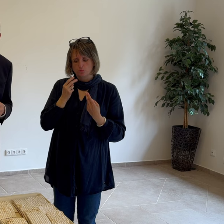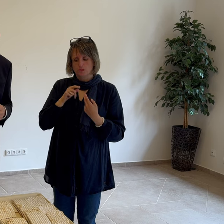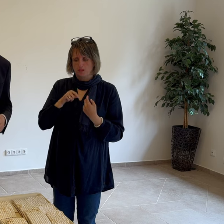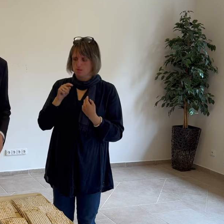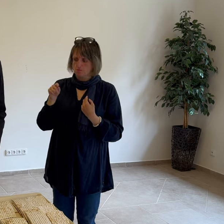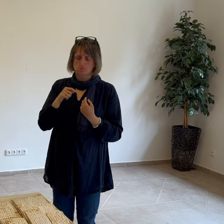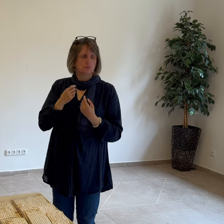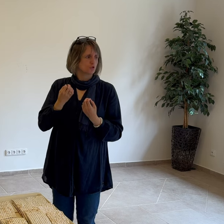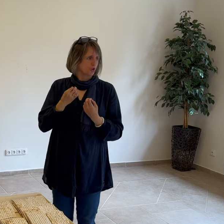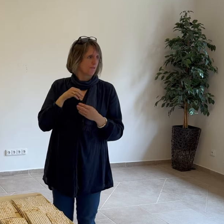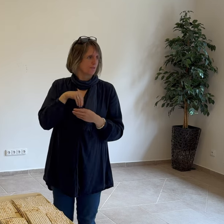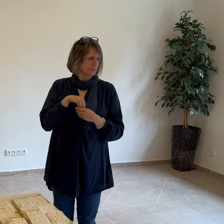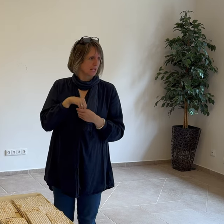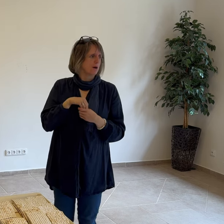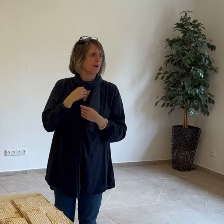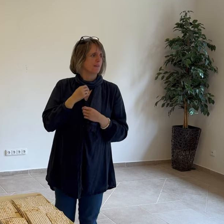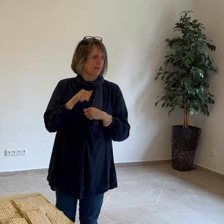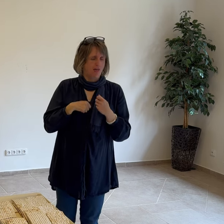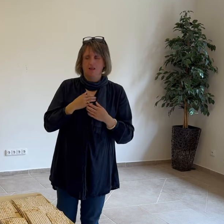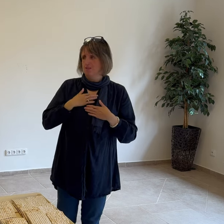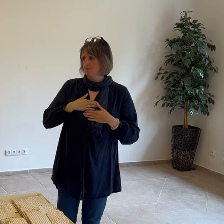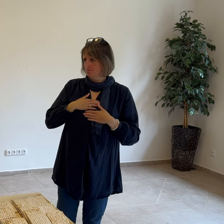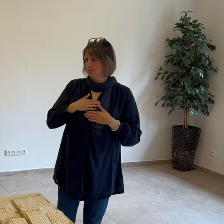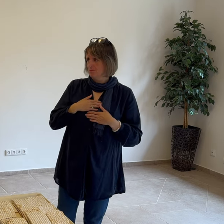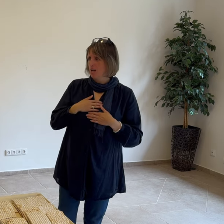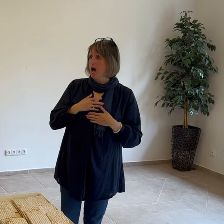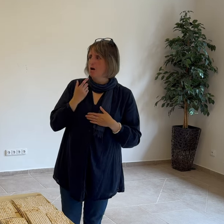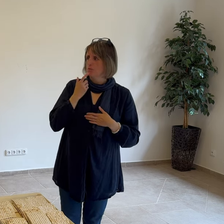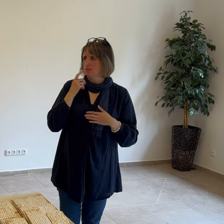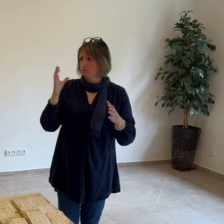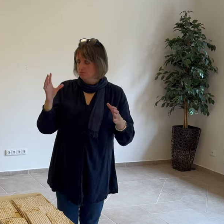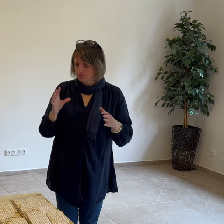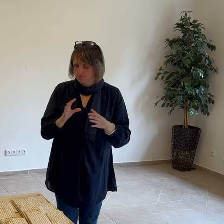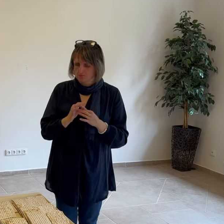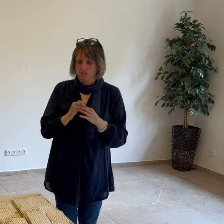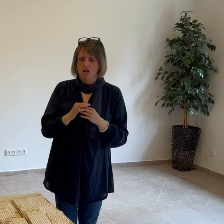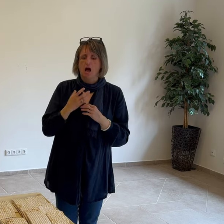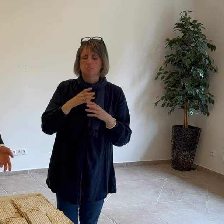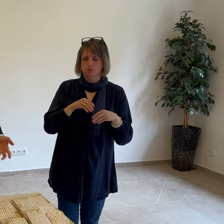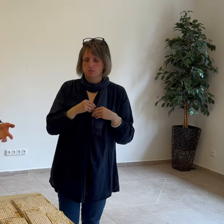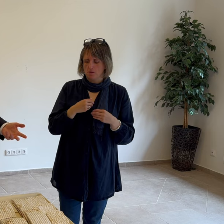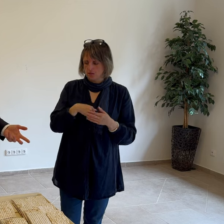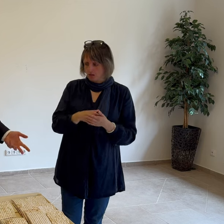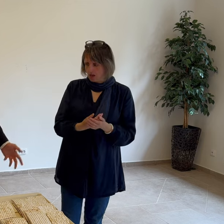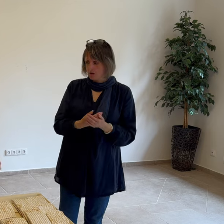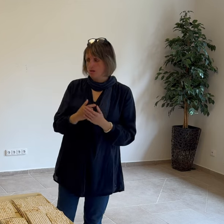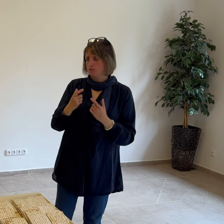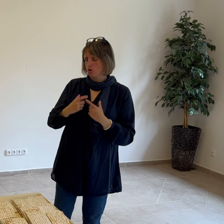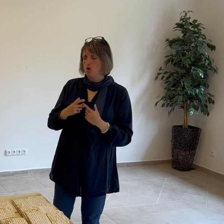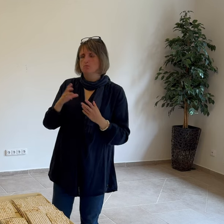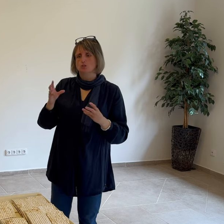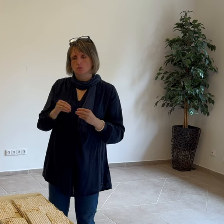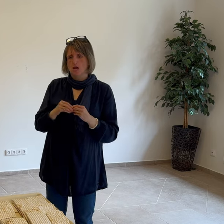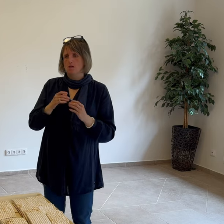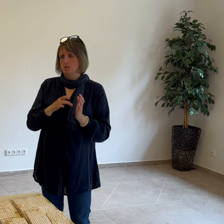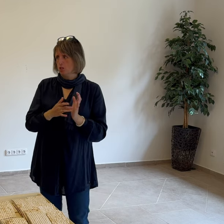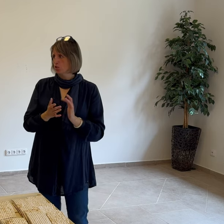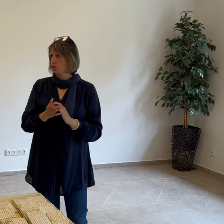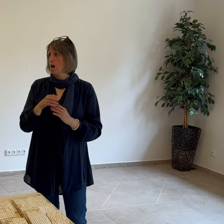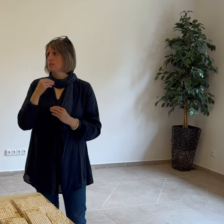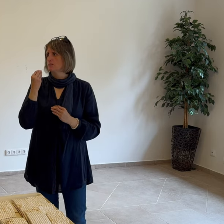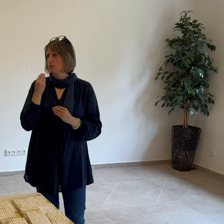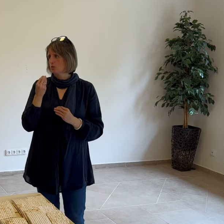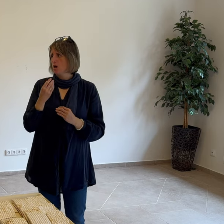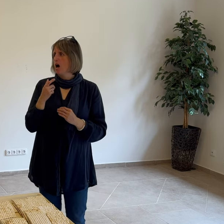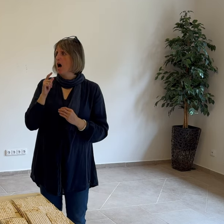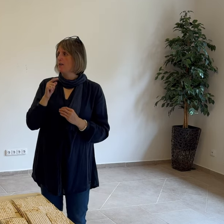vnímám Pojďme tedy Ježíšem Kristem přijímat také ne já ode mě ale od pána Boha přijmu